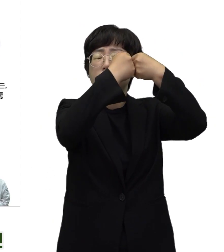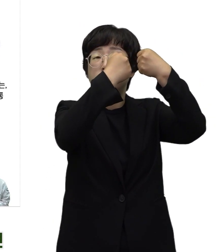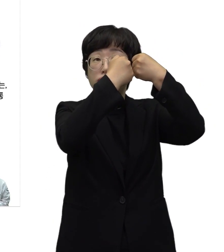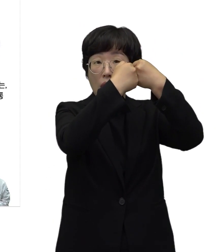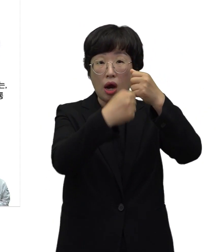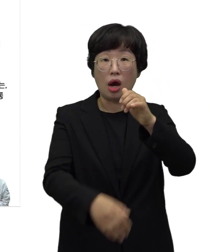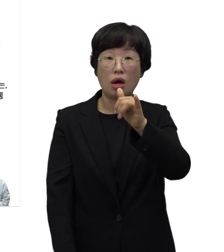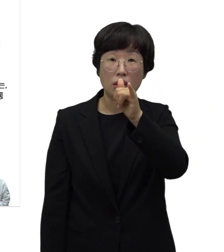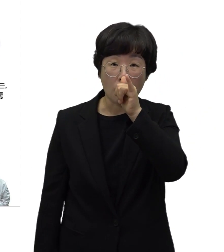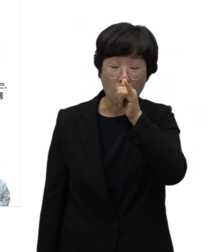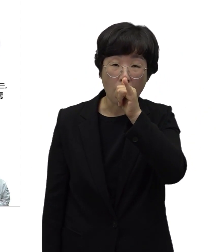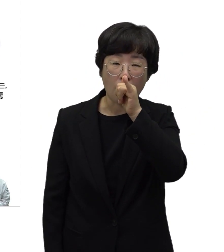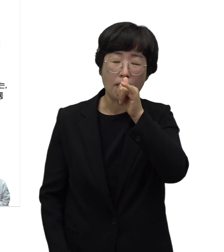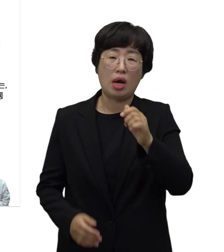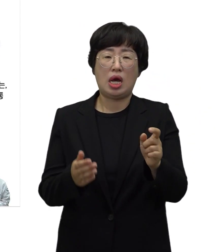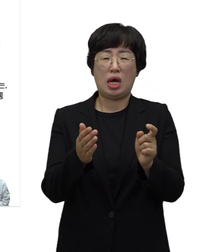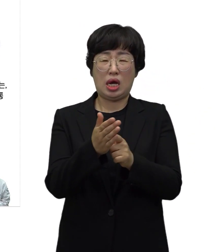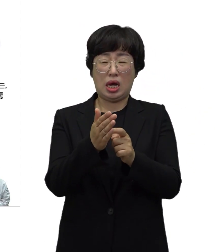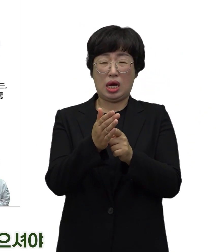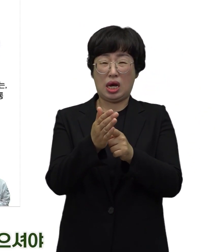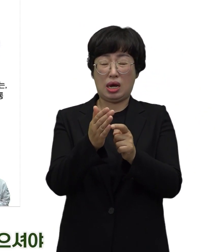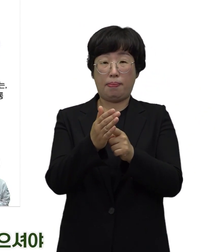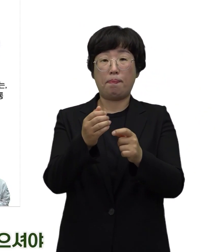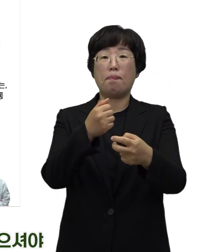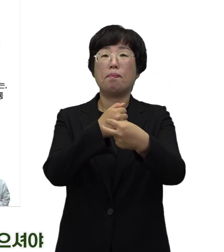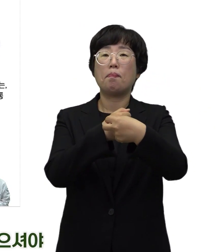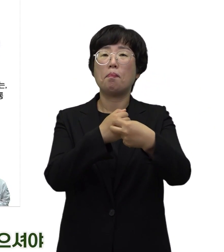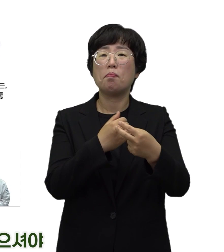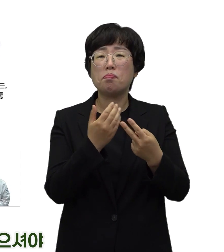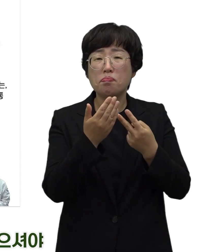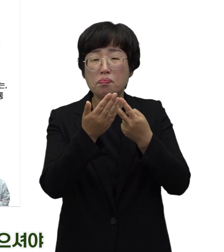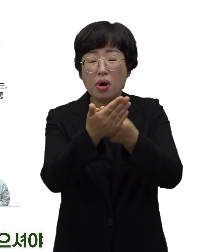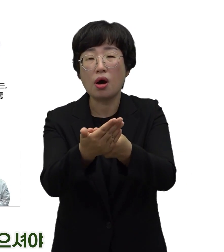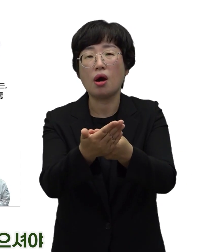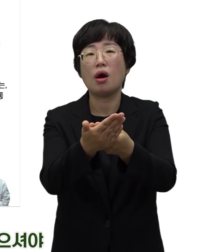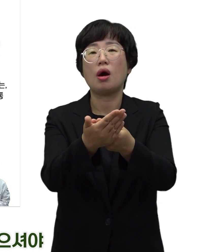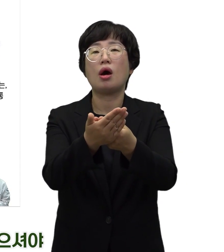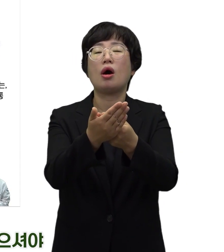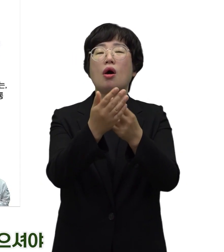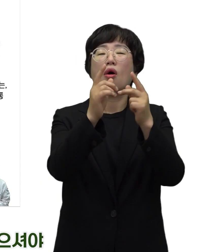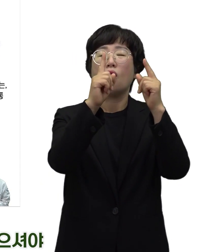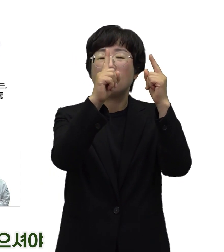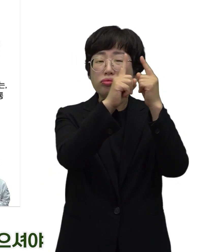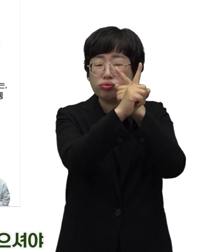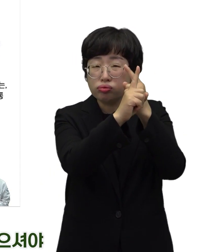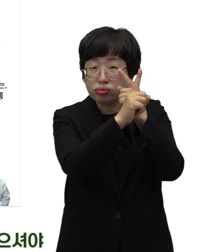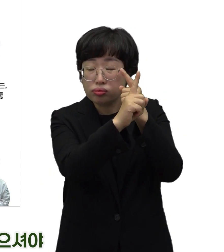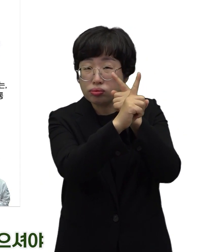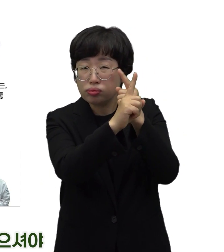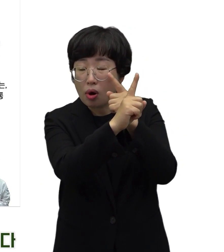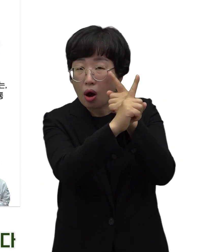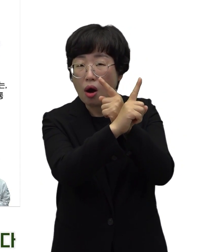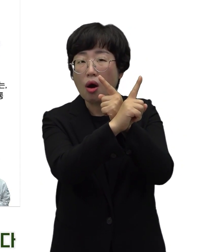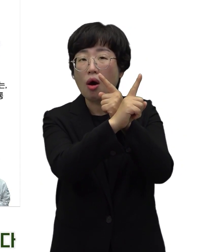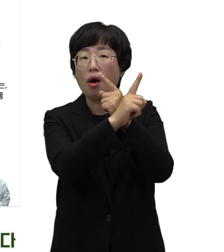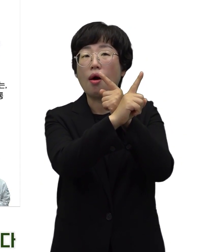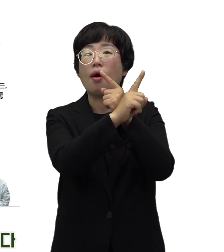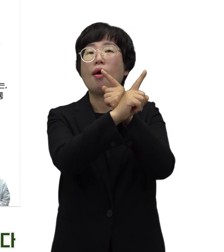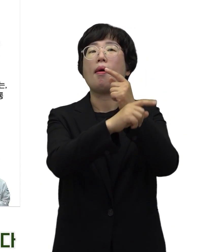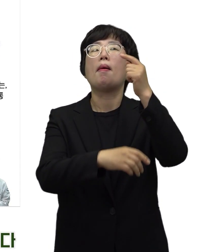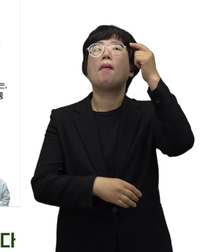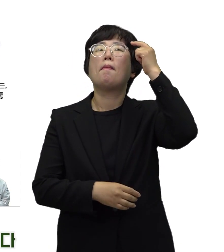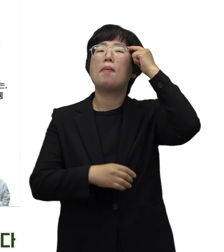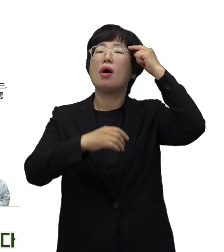나타나신다면 즉시 지체하지 말고 큰 병원 응급실로 가셔서 치료를 받으셔야 막힌